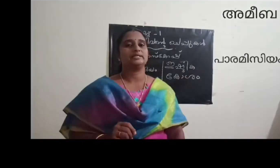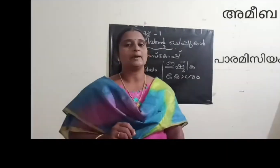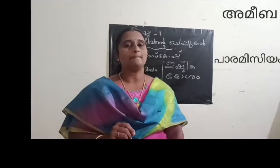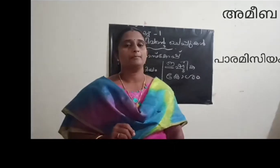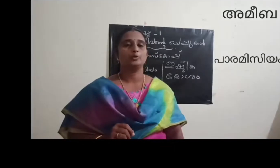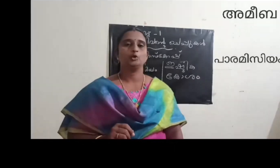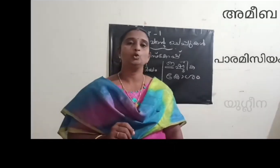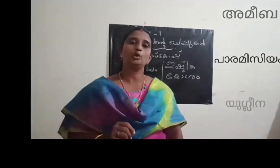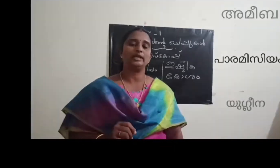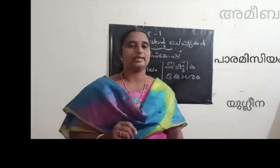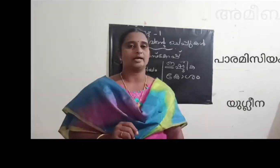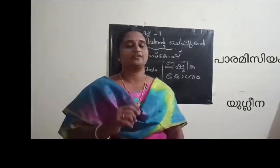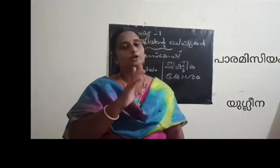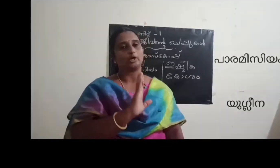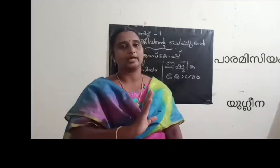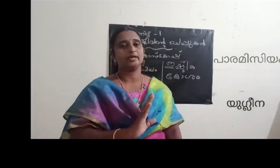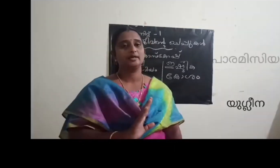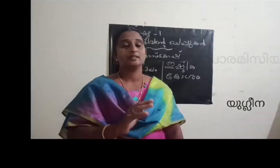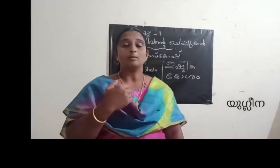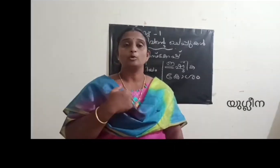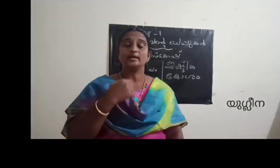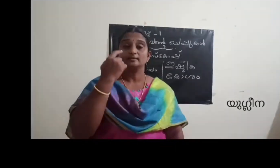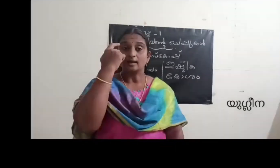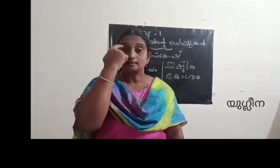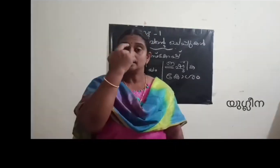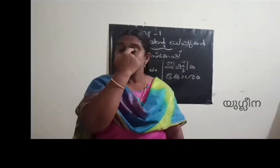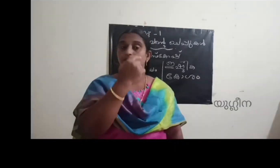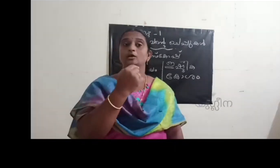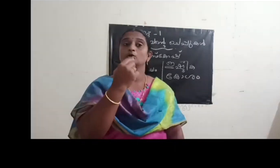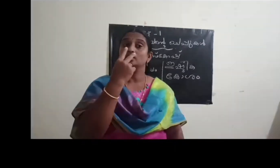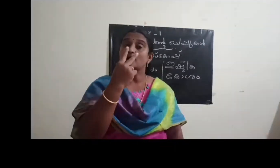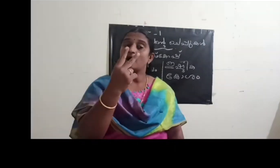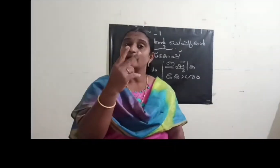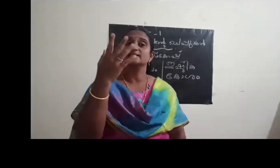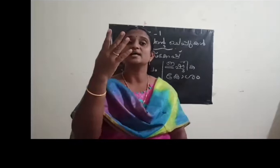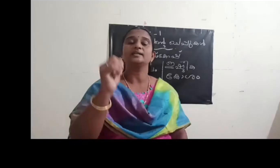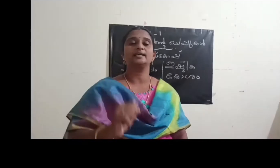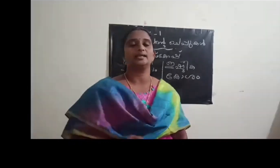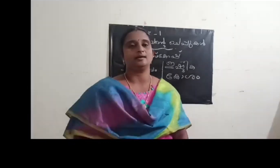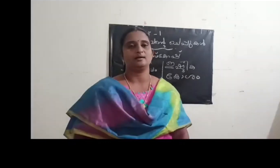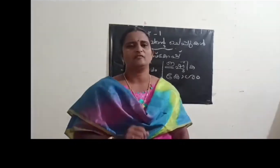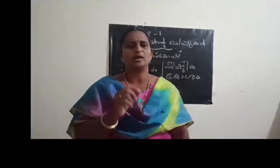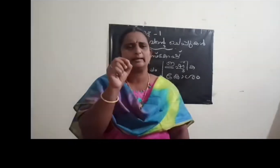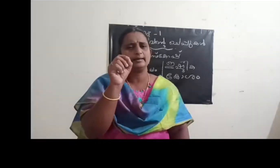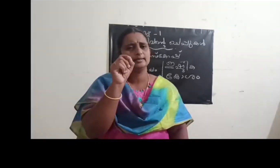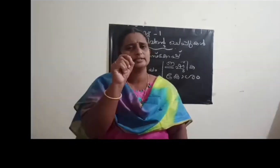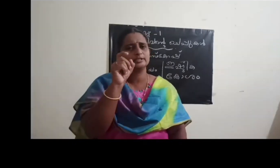പാരമീസിയം, യൂഗ്ലീന, ഇവയൊക്കെ നമ്മുടെ നഗ്ന നേത്രങ്ങൾ കൊണ്ട് കാണാൻ സാധിക്കില്ല, വളരെ